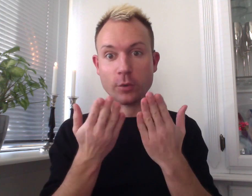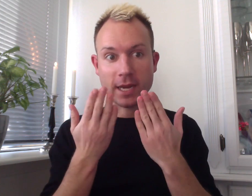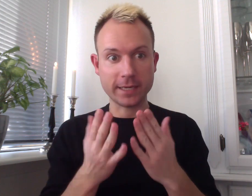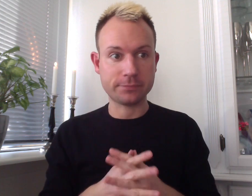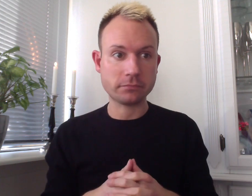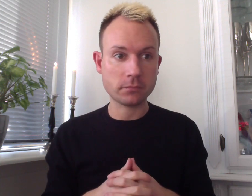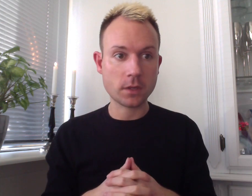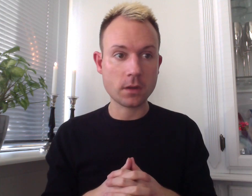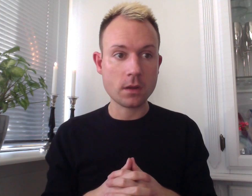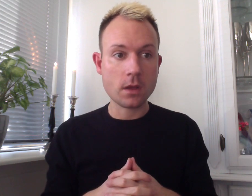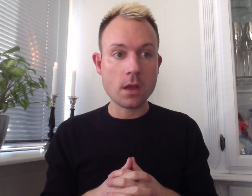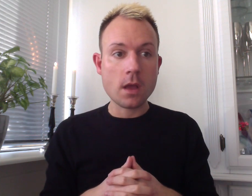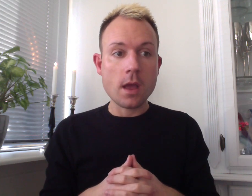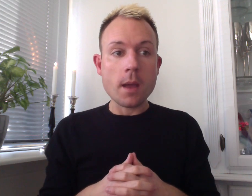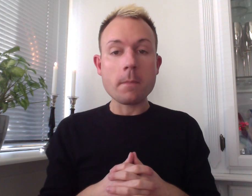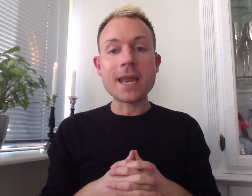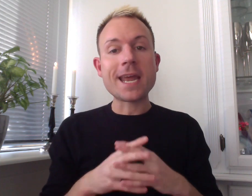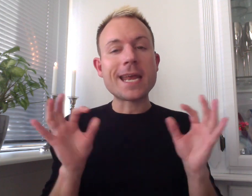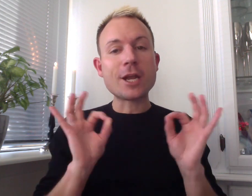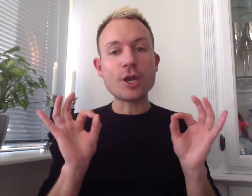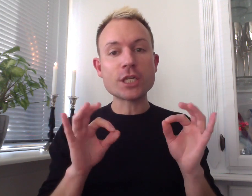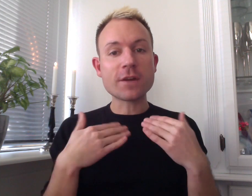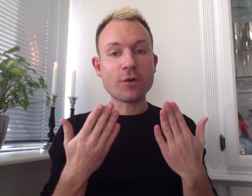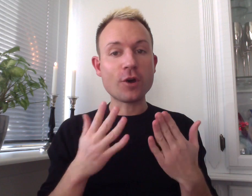studerende. Men det lykkedes at få